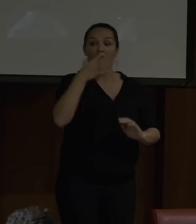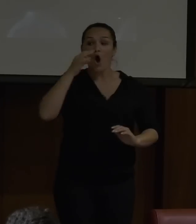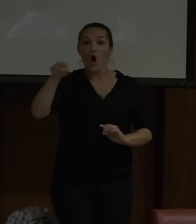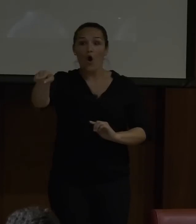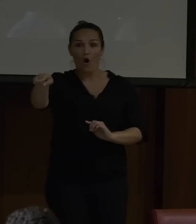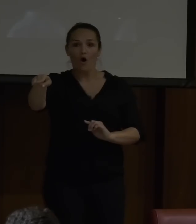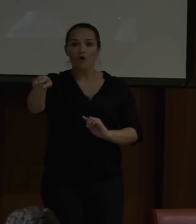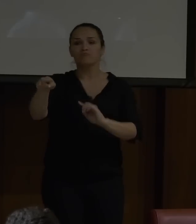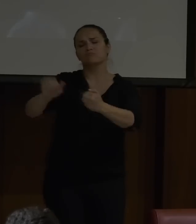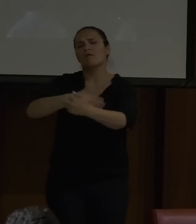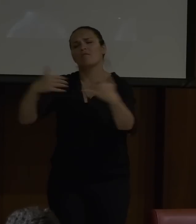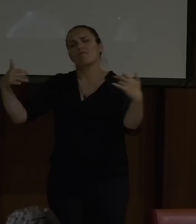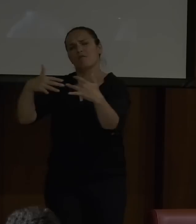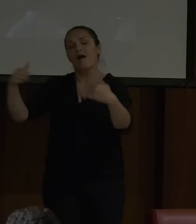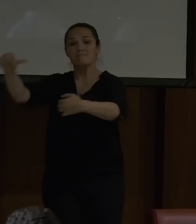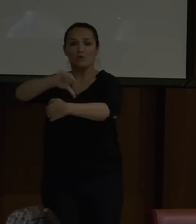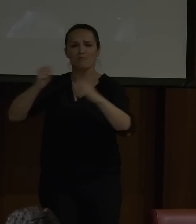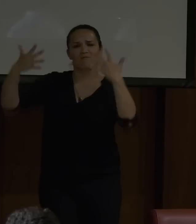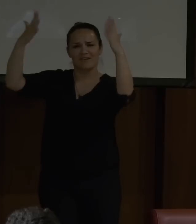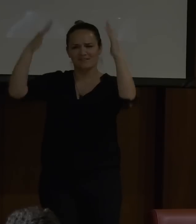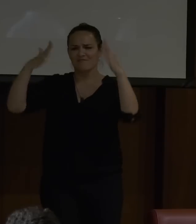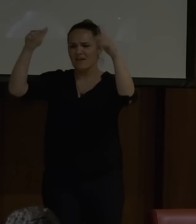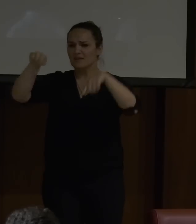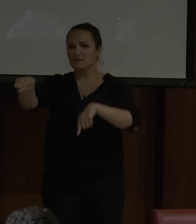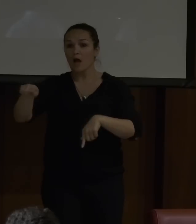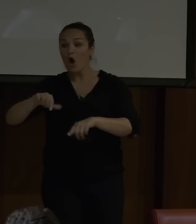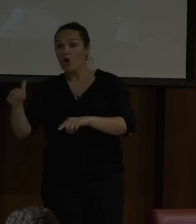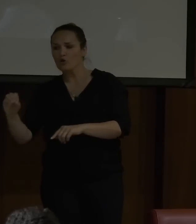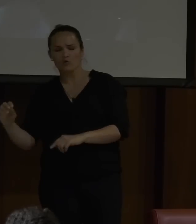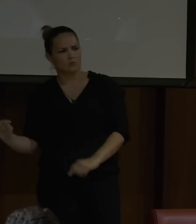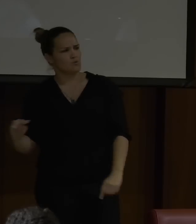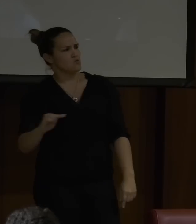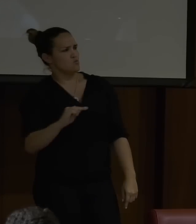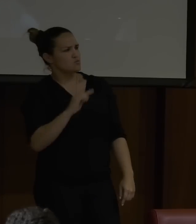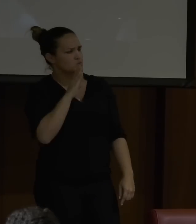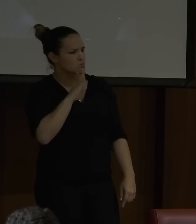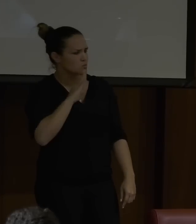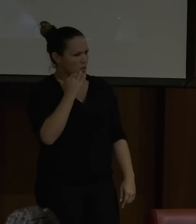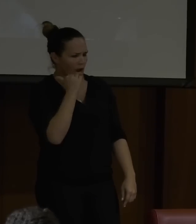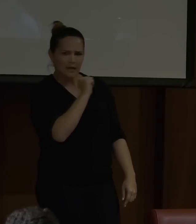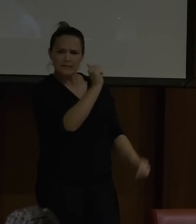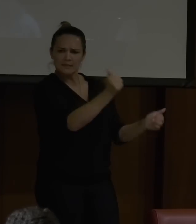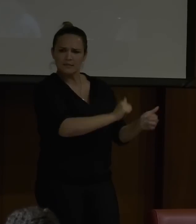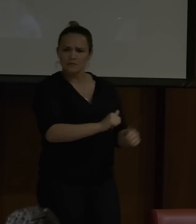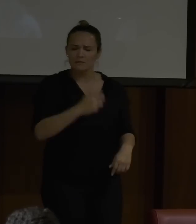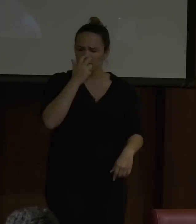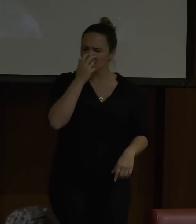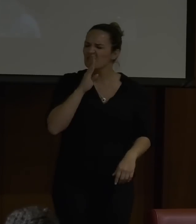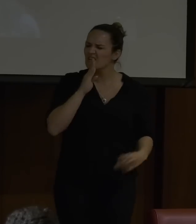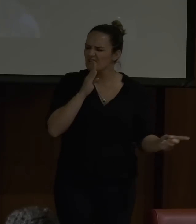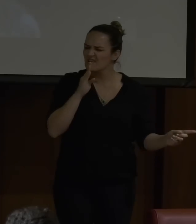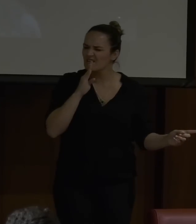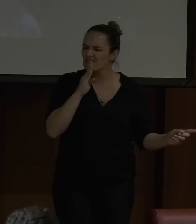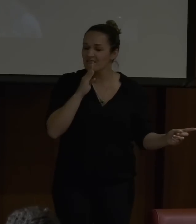calle. Comillas, esa mujer flequetea como una diosa, dijo Toño Salas al verla pasar. ¿De quién habla, compadre?, preguntó